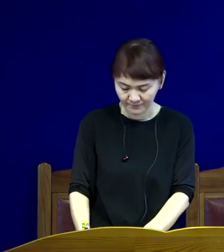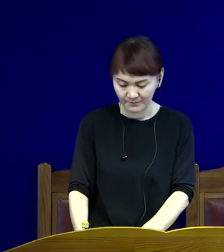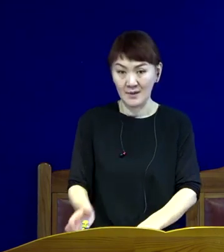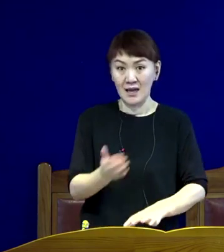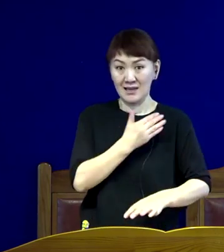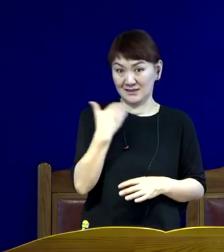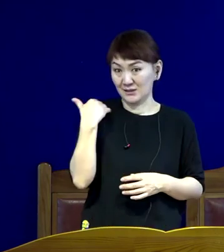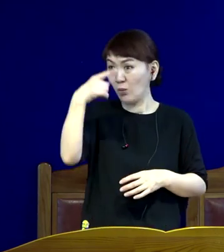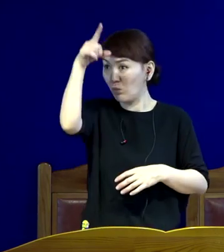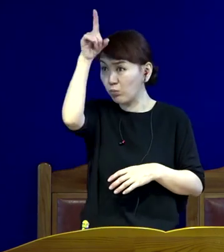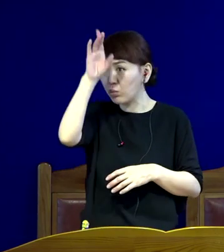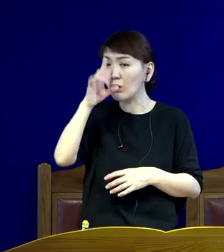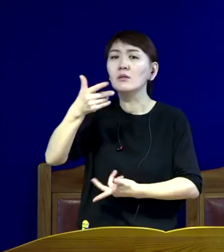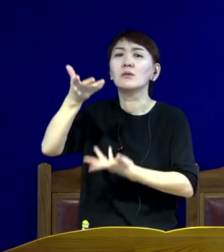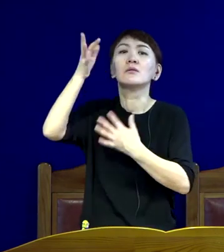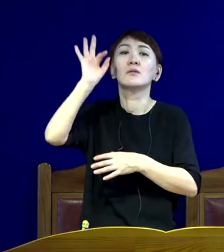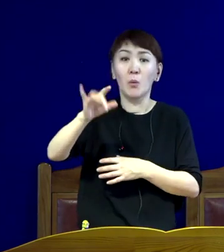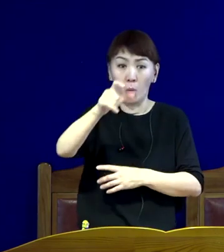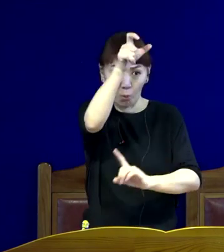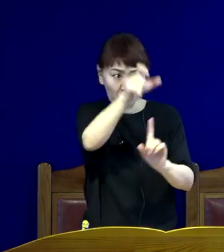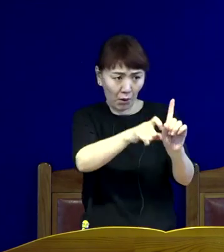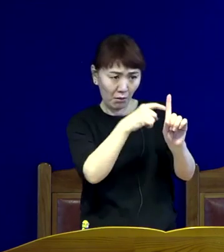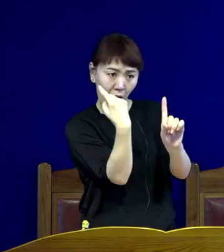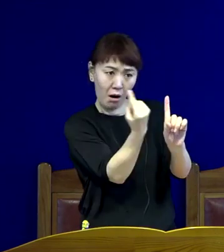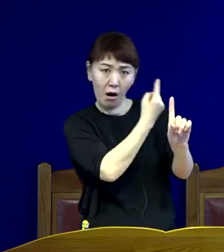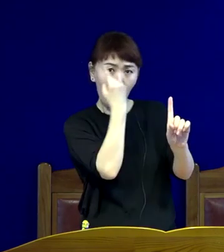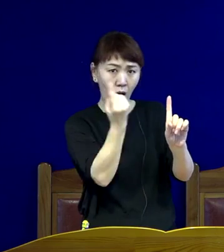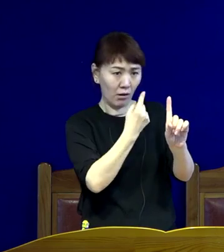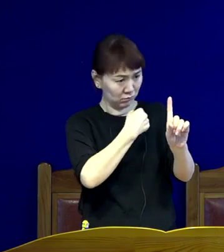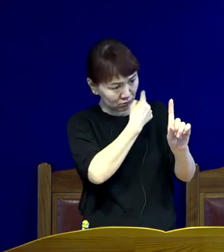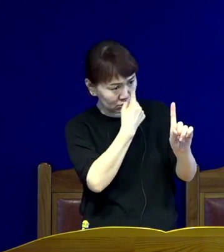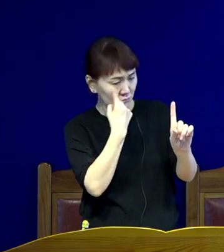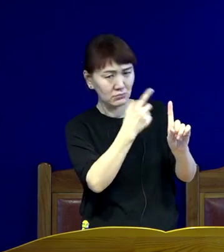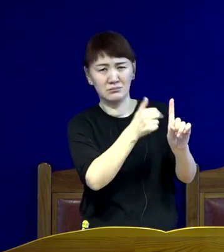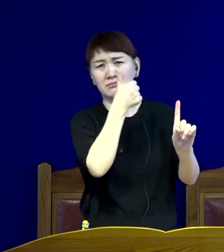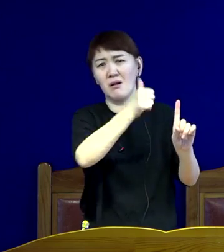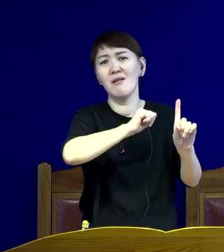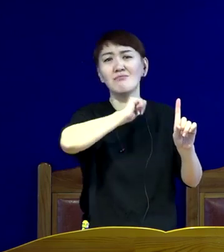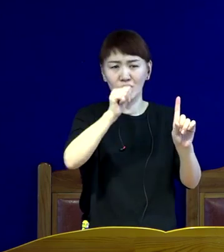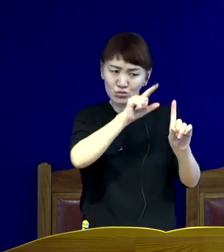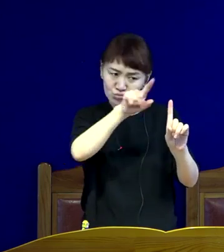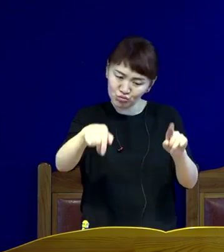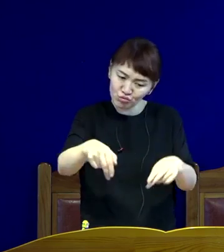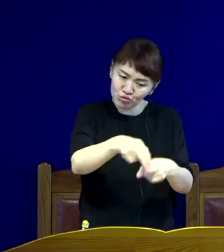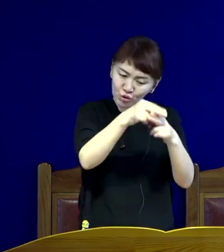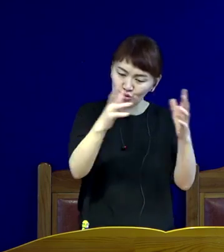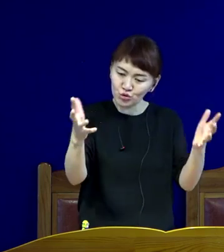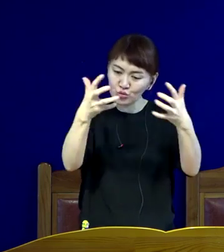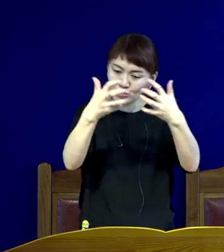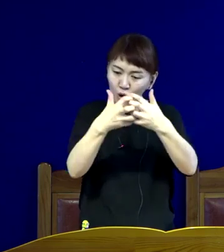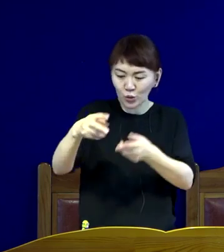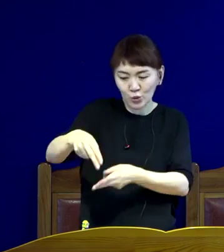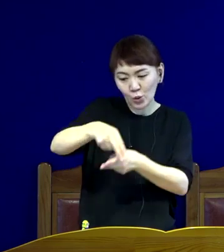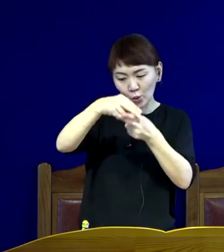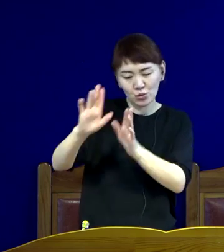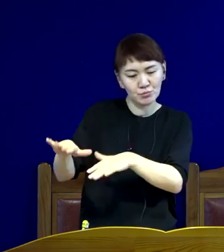Эзэн бурхан хүн ганцаараа байх нь сайн биш. Би түүнд тохирох тусламжийг би болгоё гэжээ. Сайн харвал